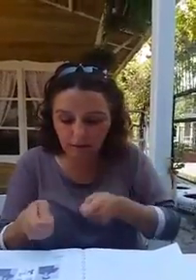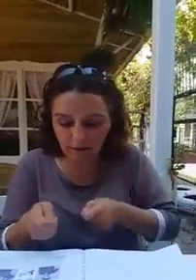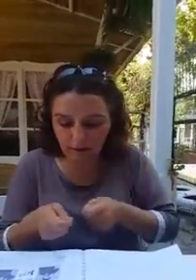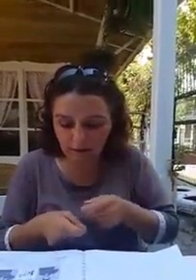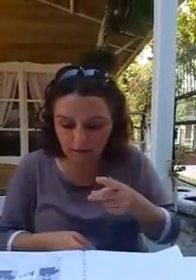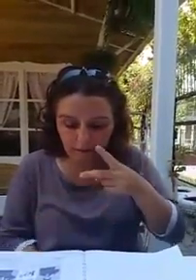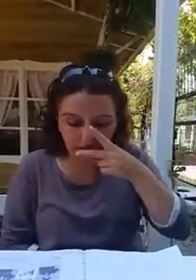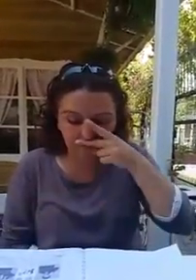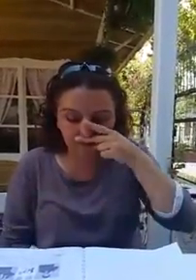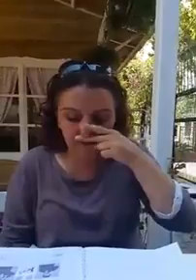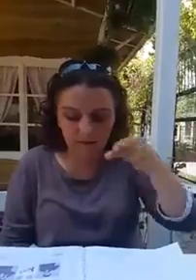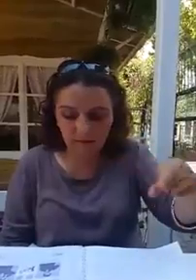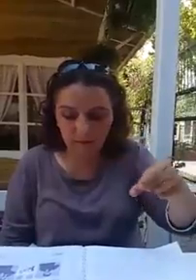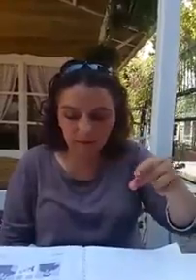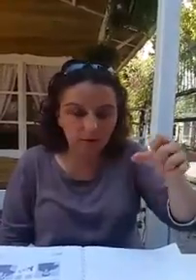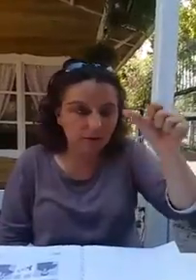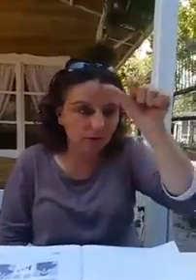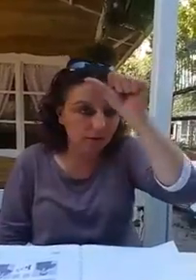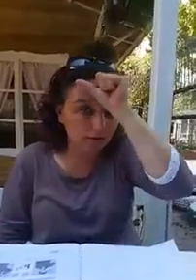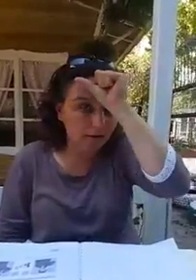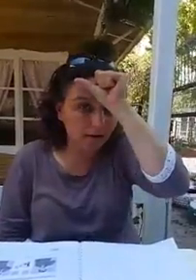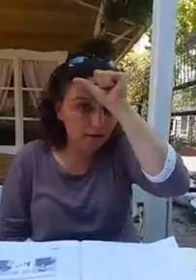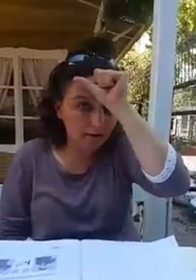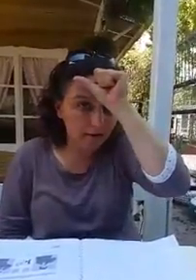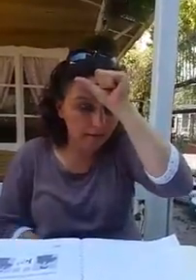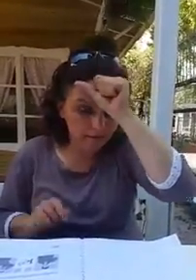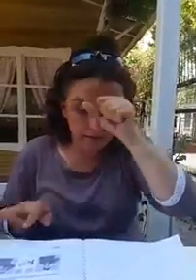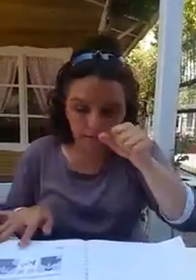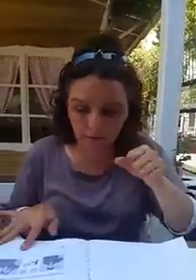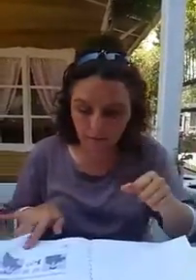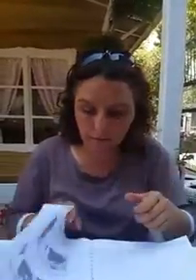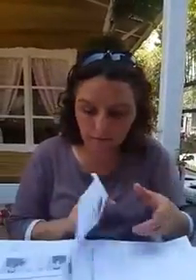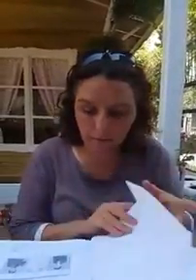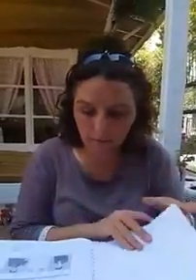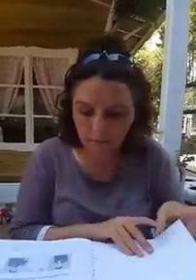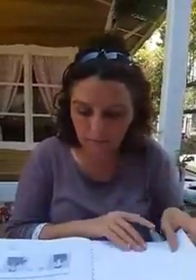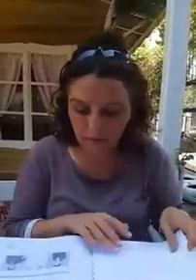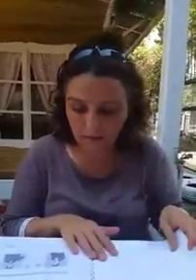santral, sapık ya da sapık.